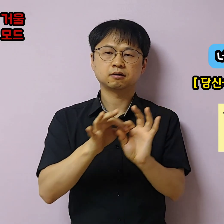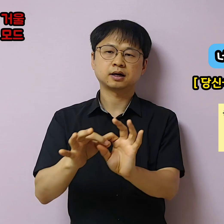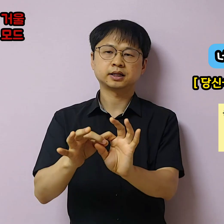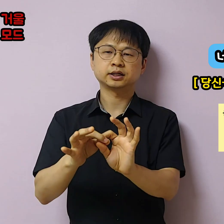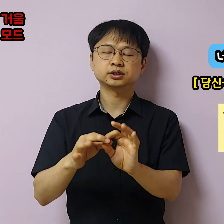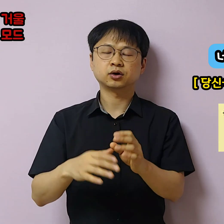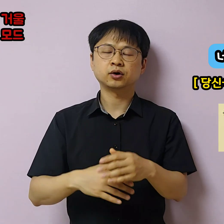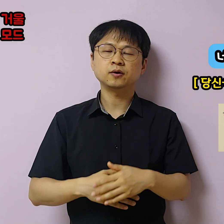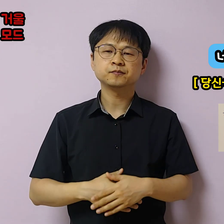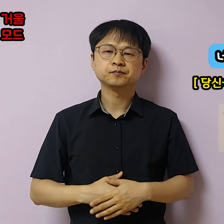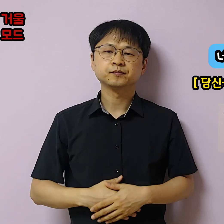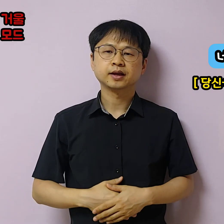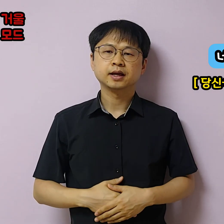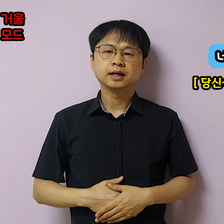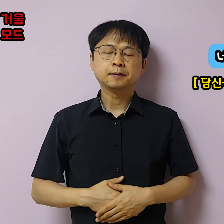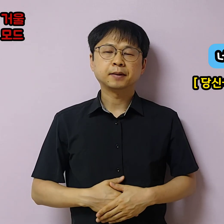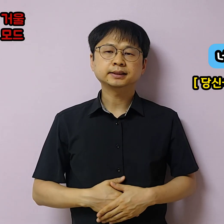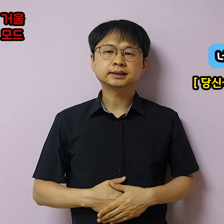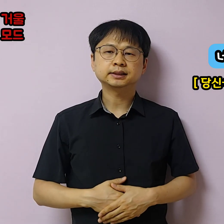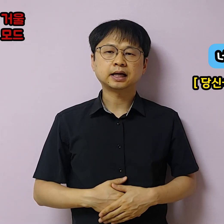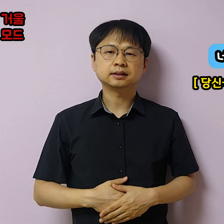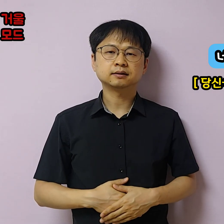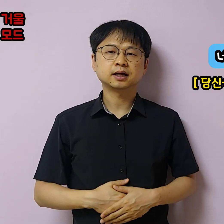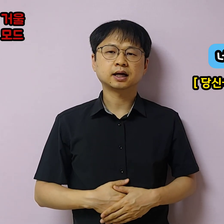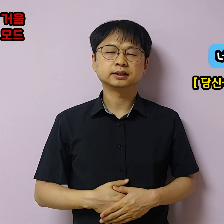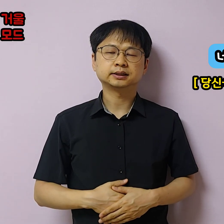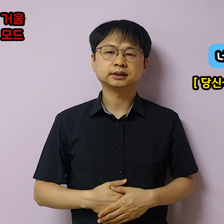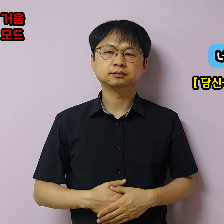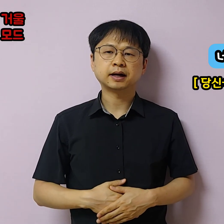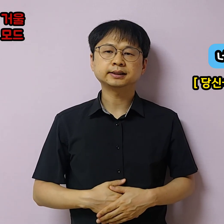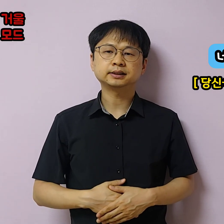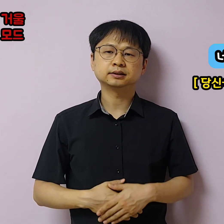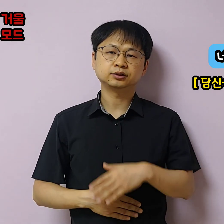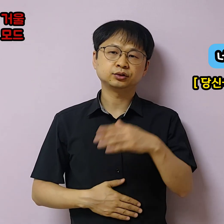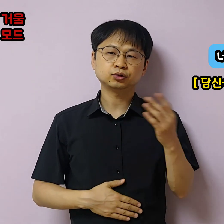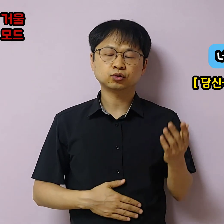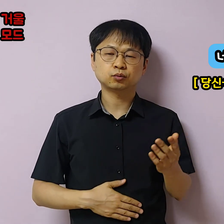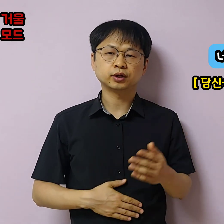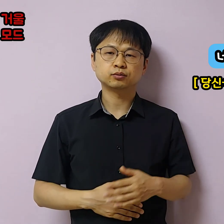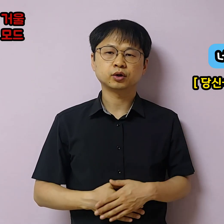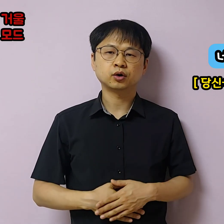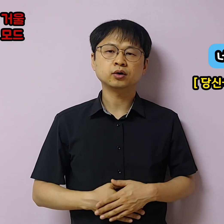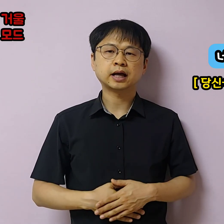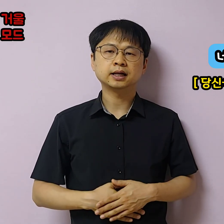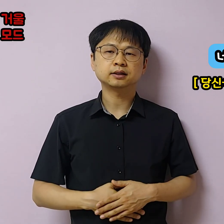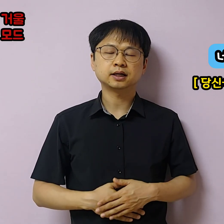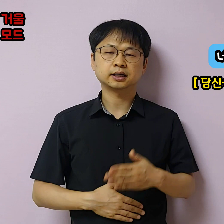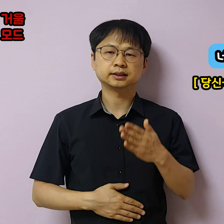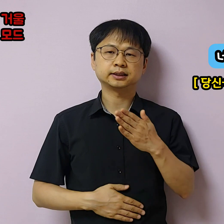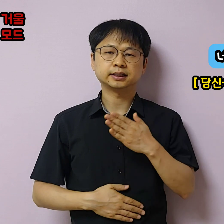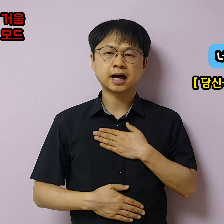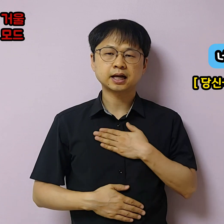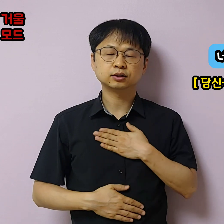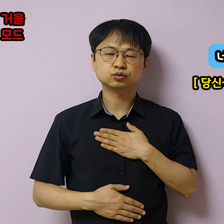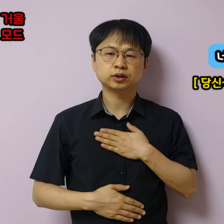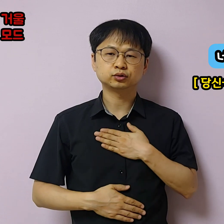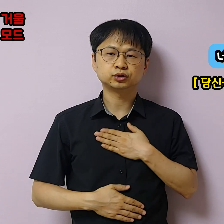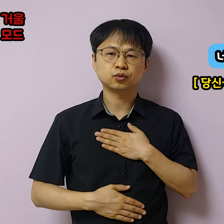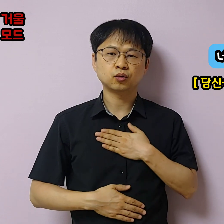떠나면서가 되겠죠. 마치 날 떠나가듯이 마치는 뒤쪽으로 보내고요. 날 떠나가듯이 나라는 수어 해주시고